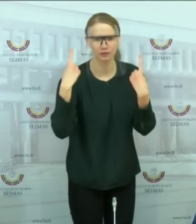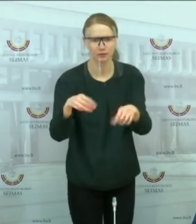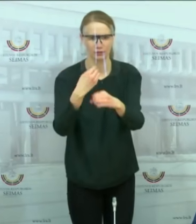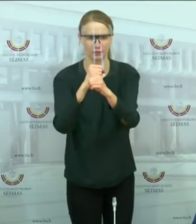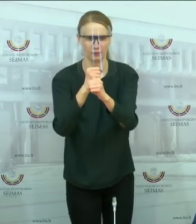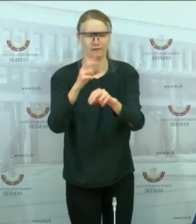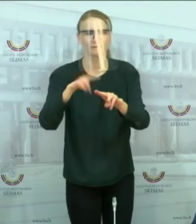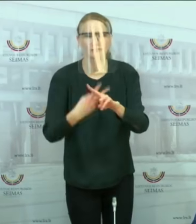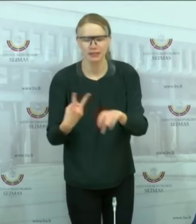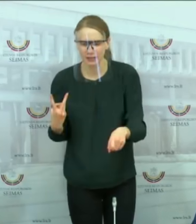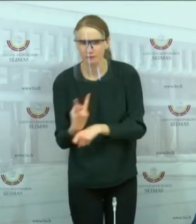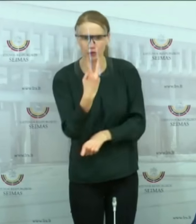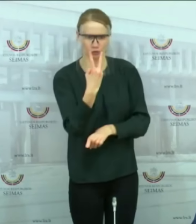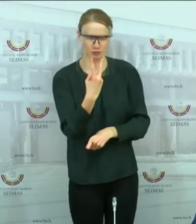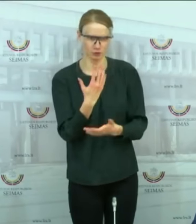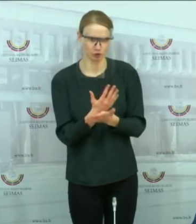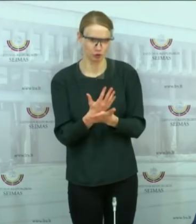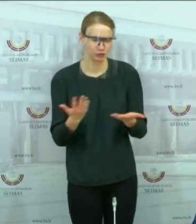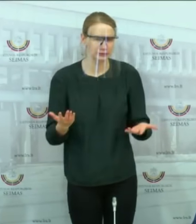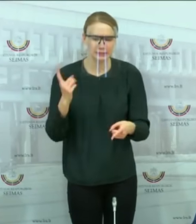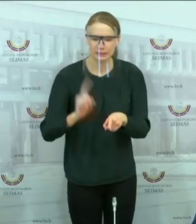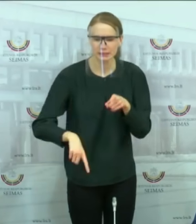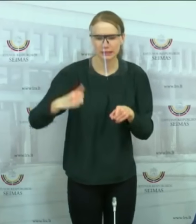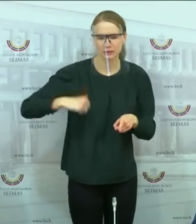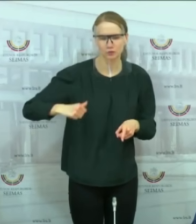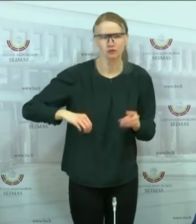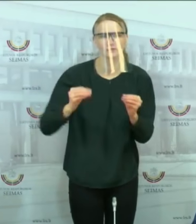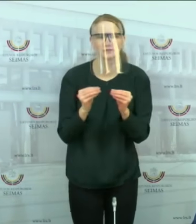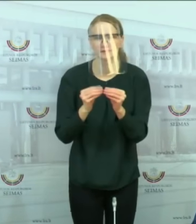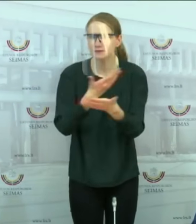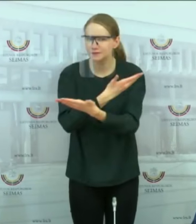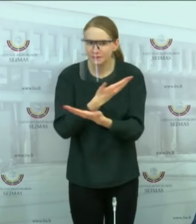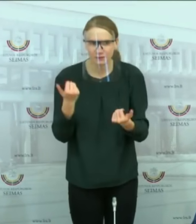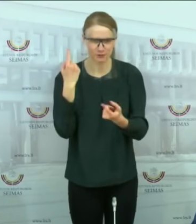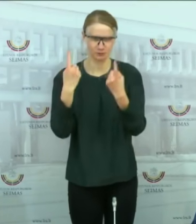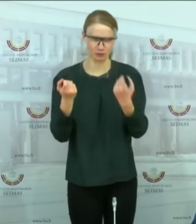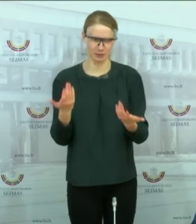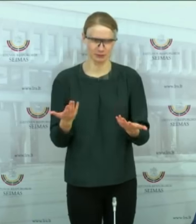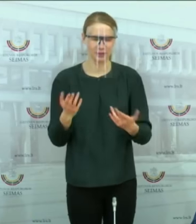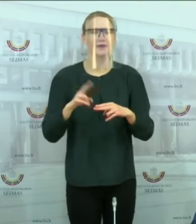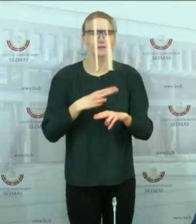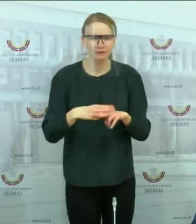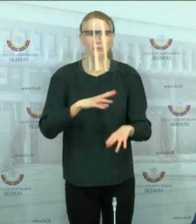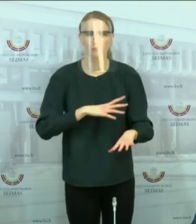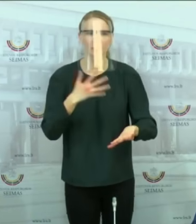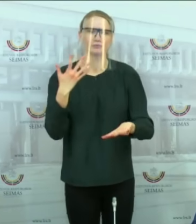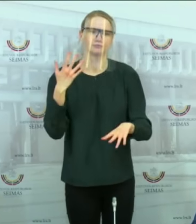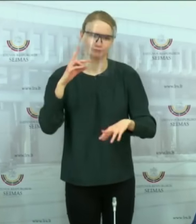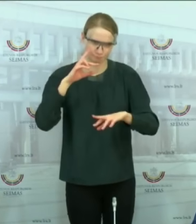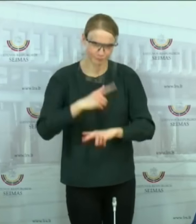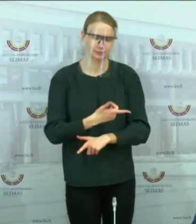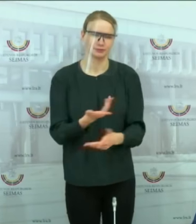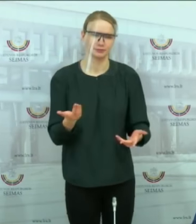mes galėdavom tiesiog iš karto identifikuoti, kad tai yra tas pats žmogus. Ir dėl to būdavo